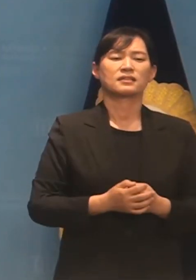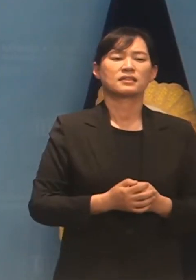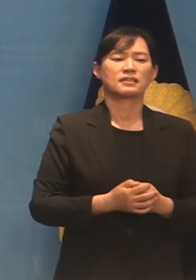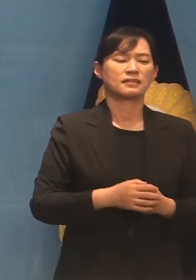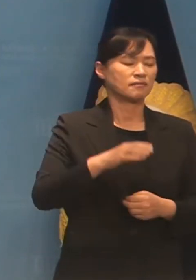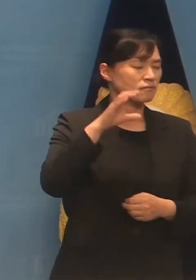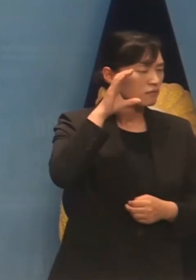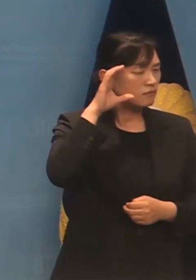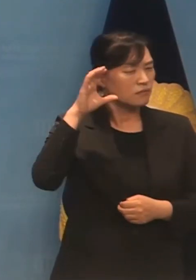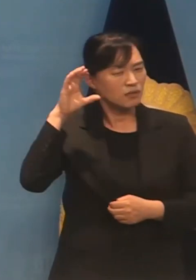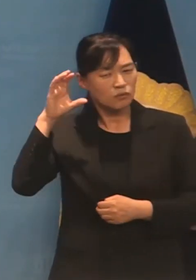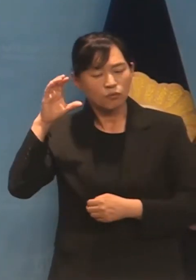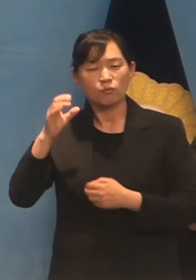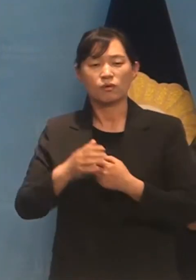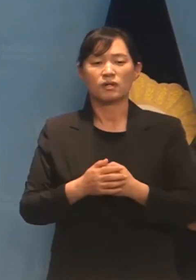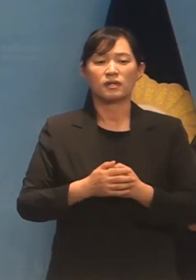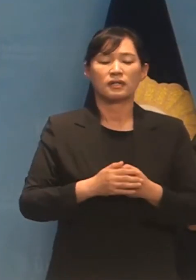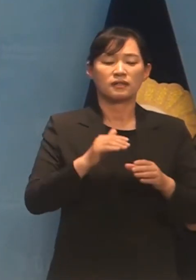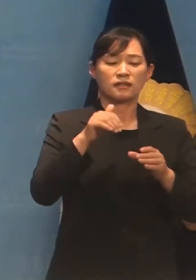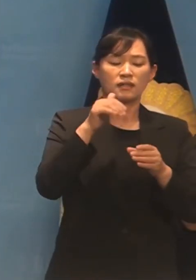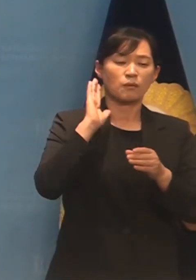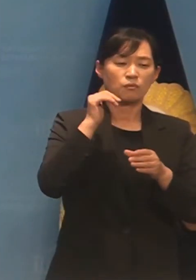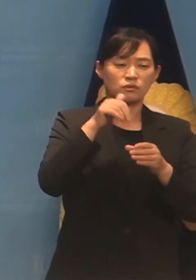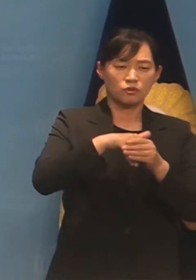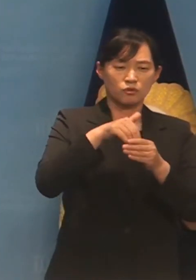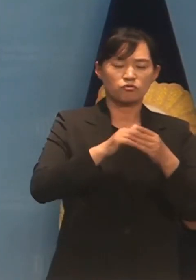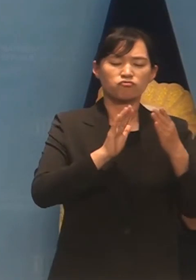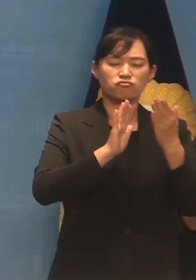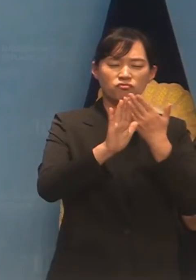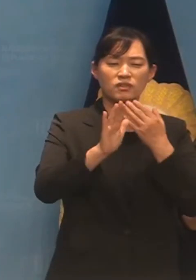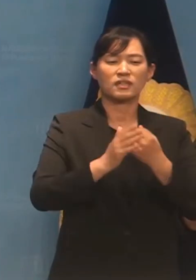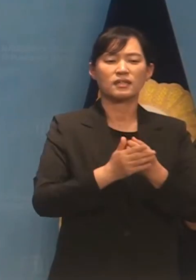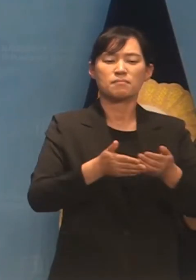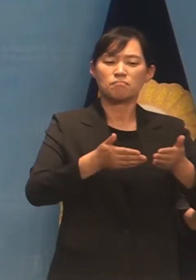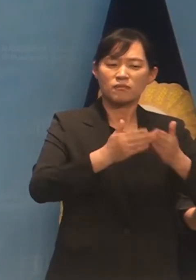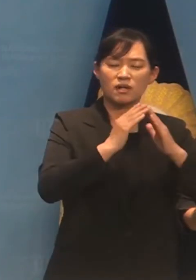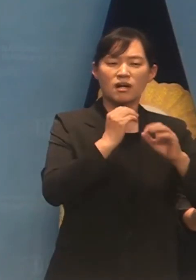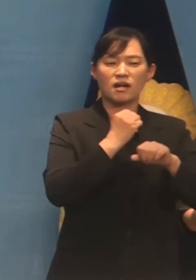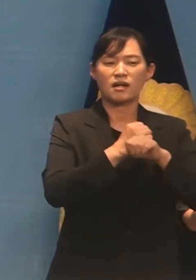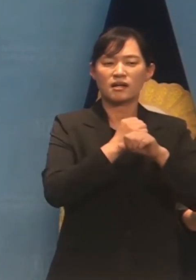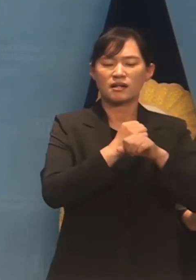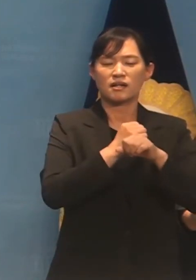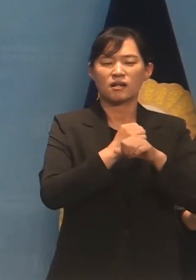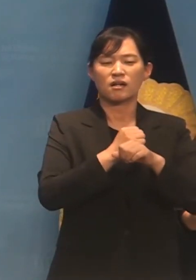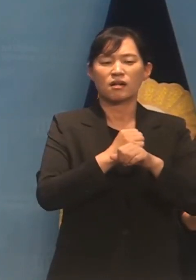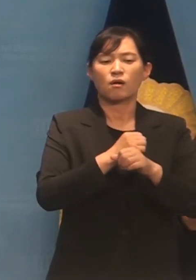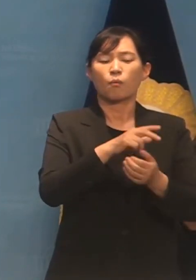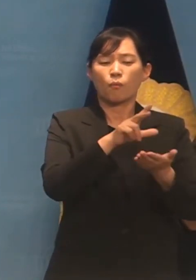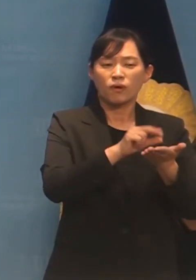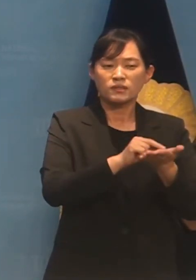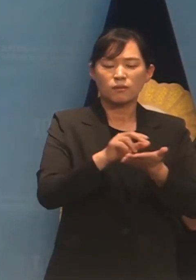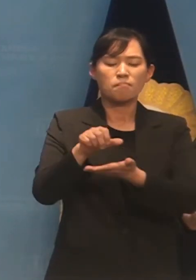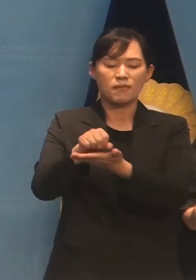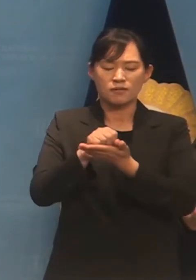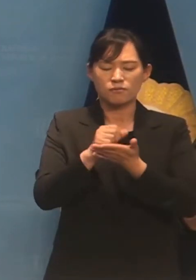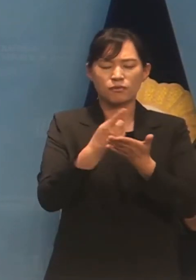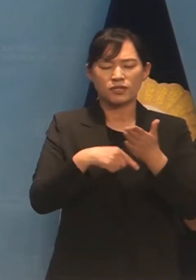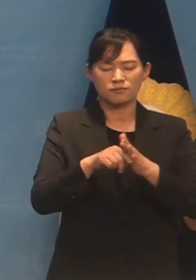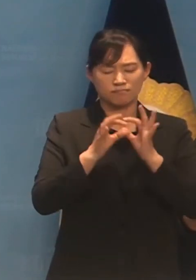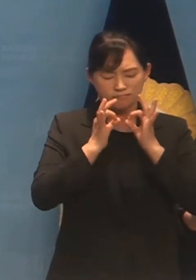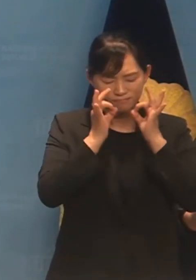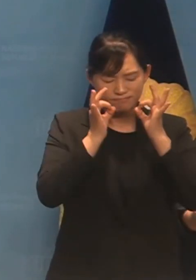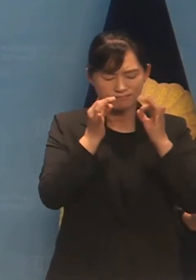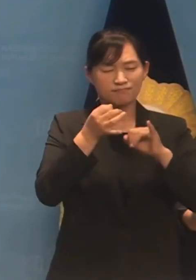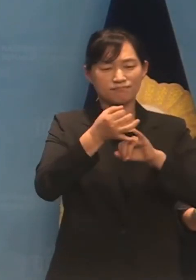많이 경청함으로써 대선 이후 수립될 민주정부의 핵심 과제로 반영될 수 있도록 최선을 다할